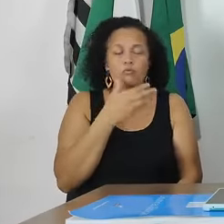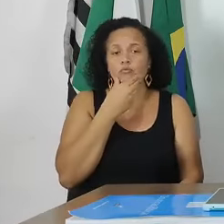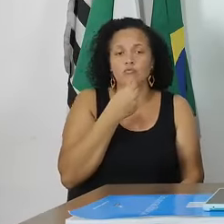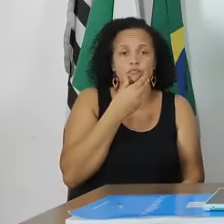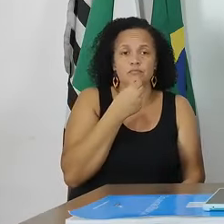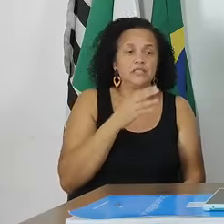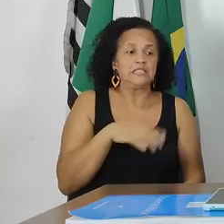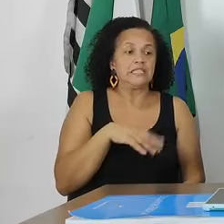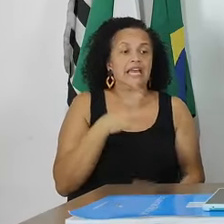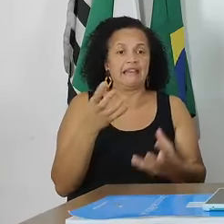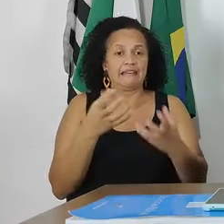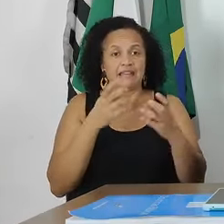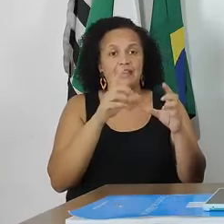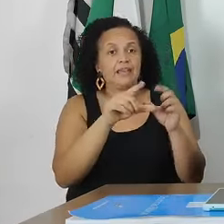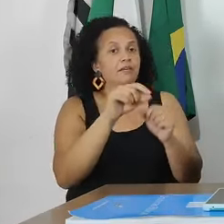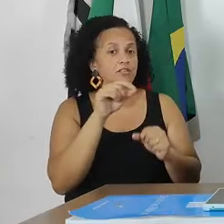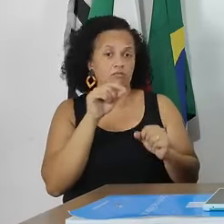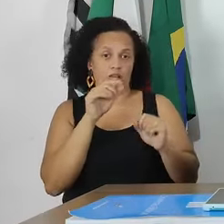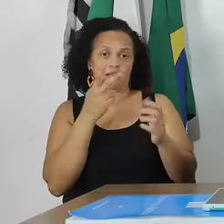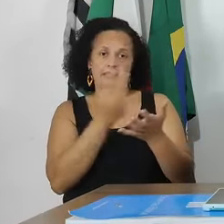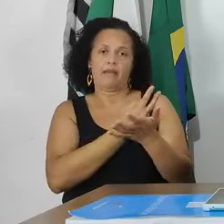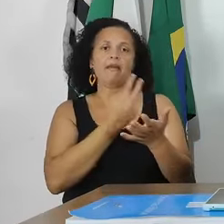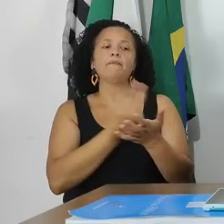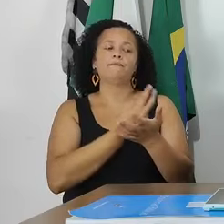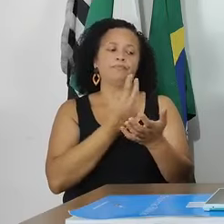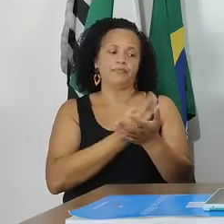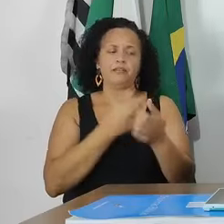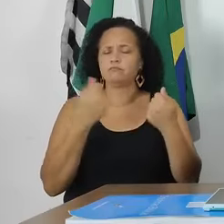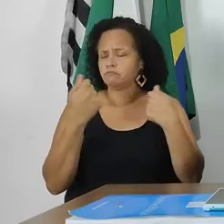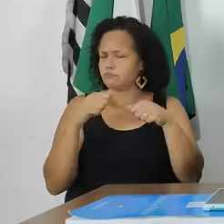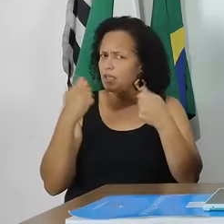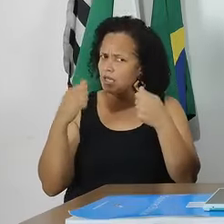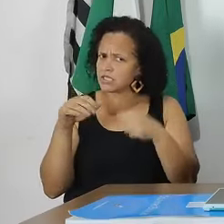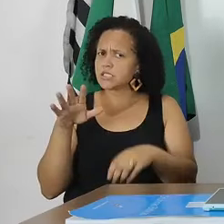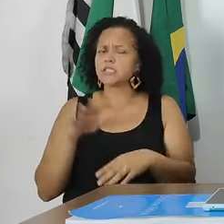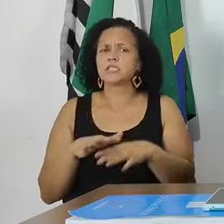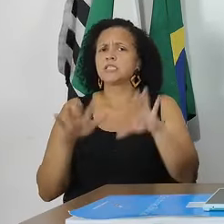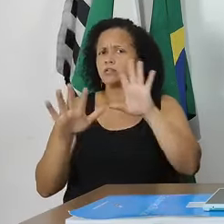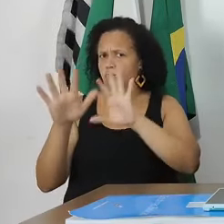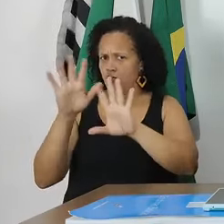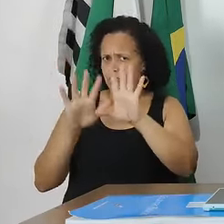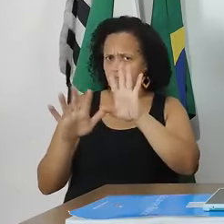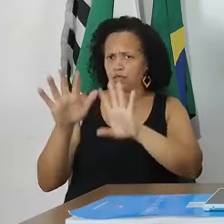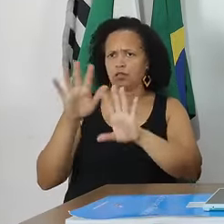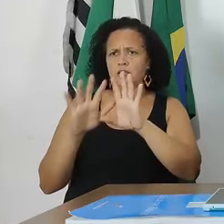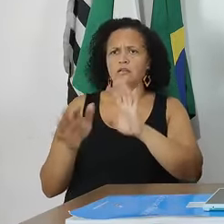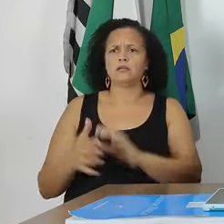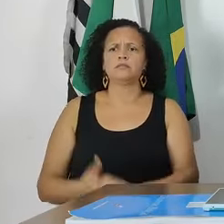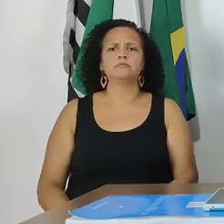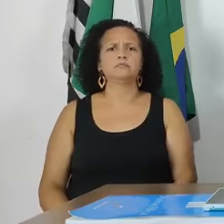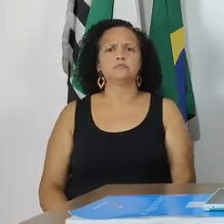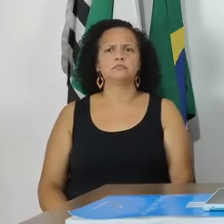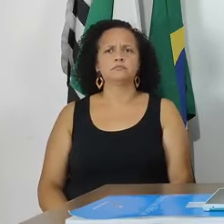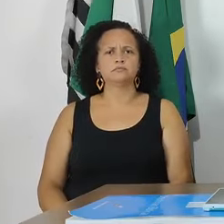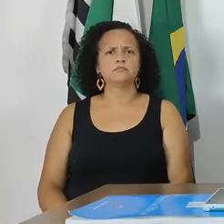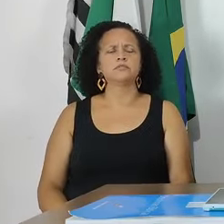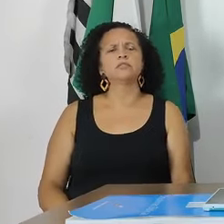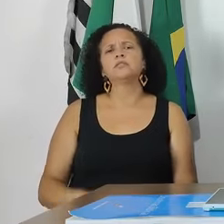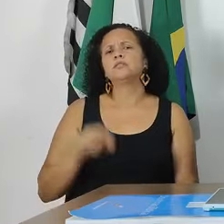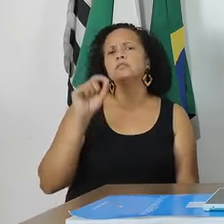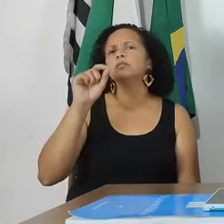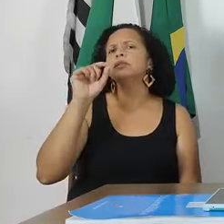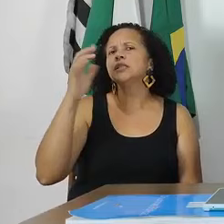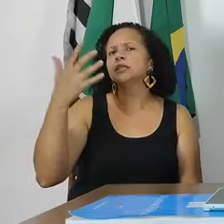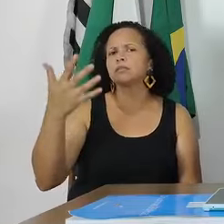voltar. Então, tem que tomar muito cuidado. Você viu o que aconteceu com o irmão Elimeleque? O que